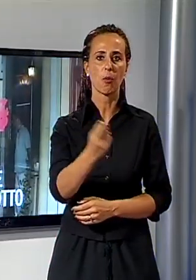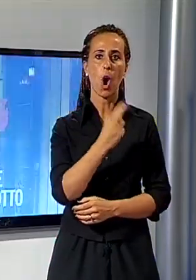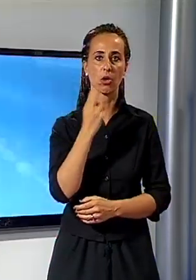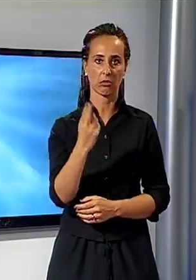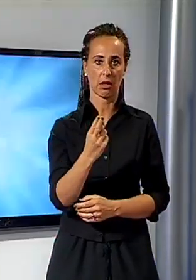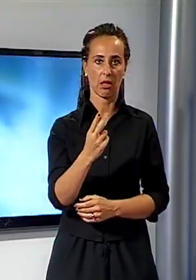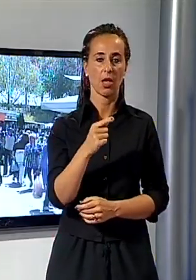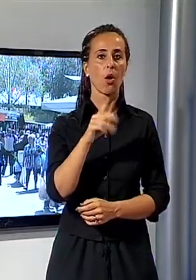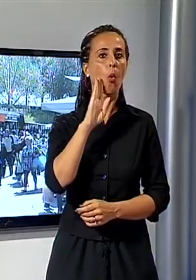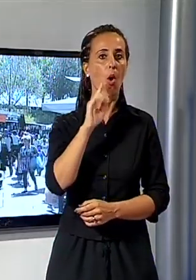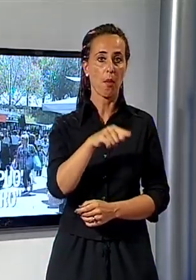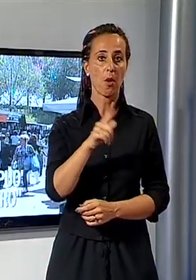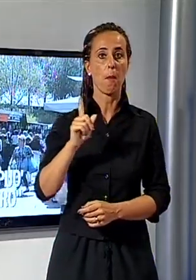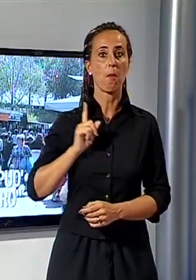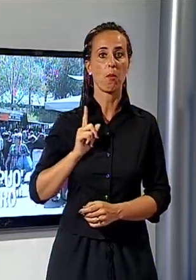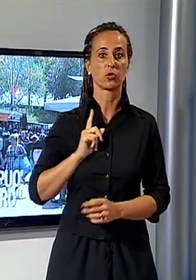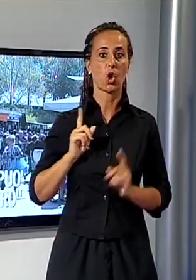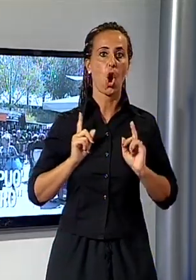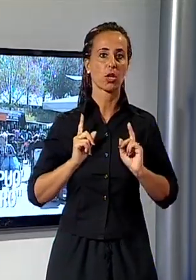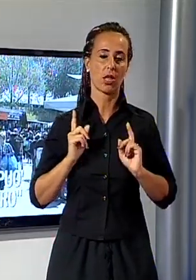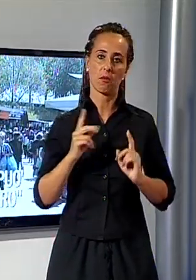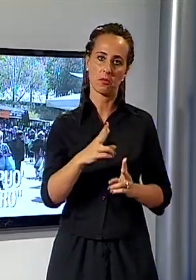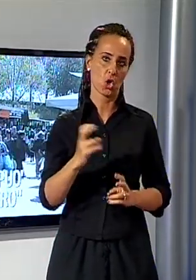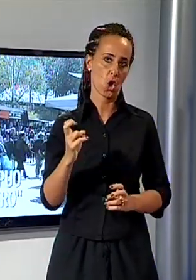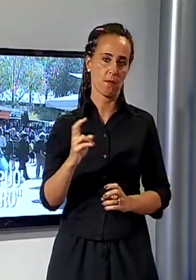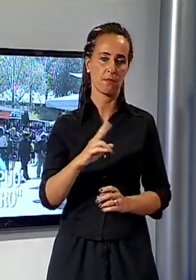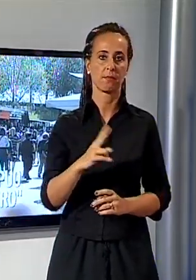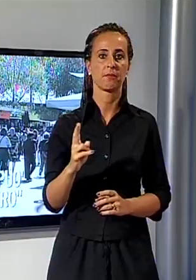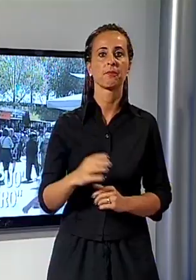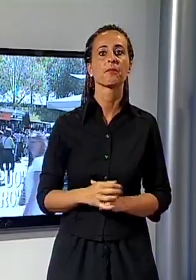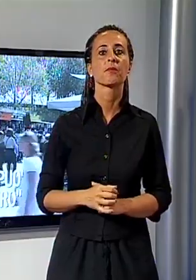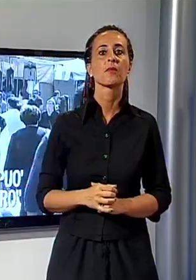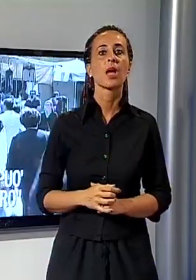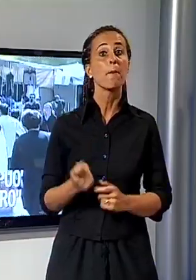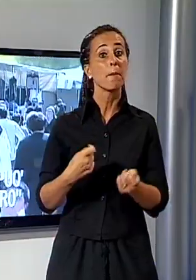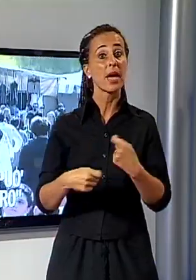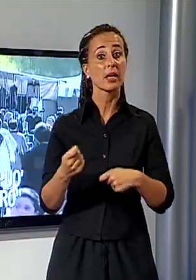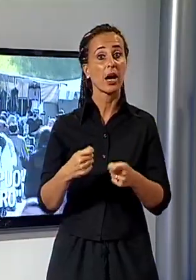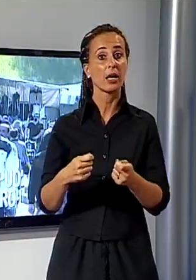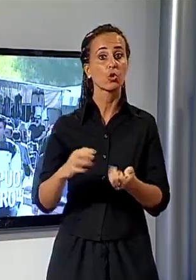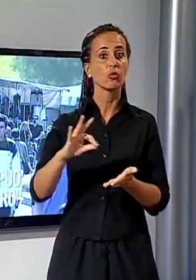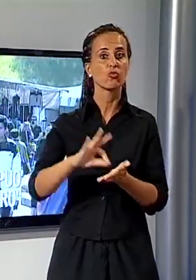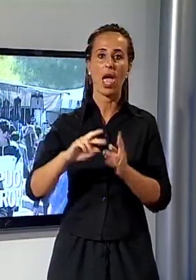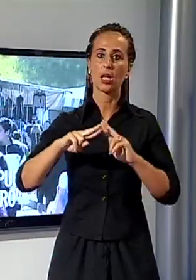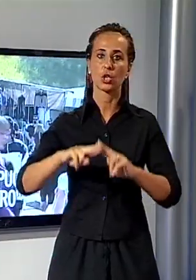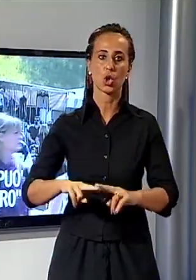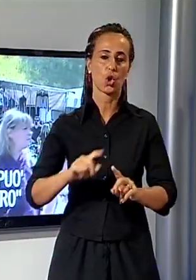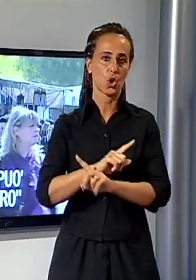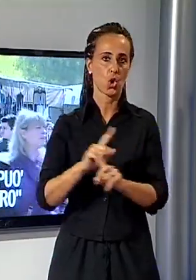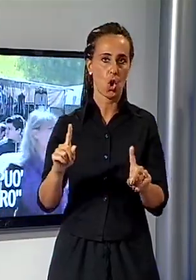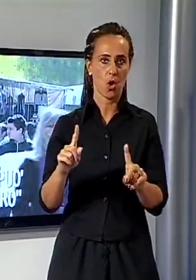Il mercato non può rimanere in centro, l'assessore Lemucchi risponde alle perplessità di alcuni operatori sul